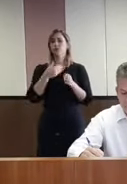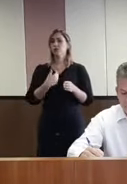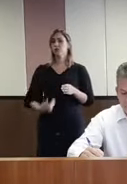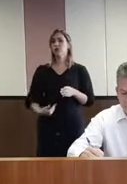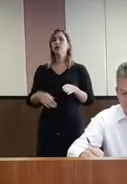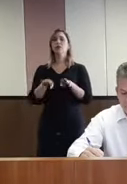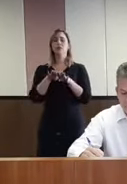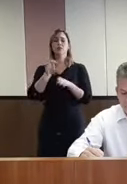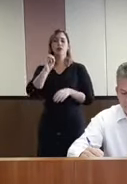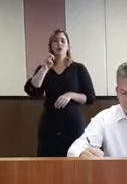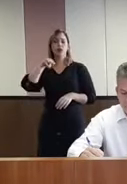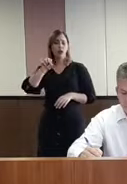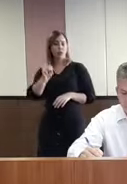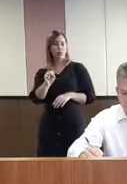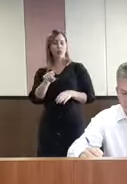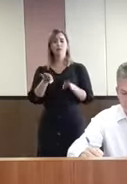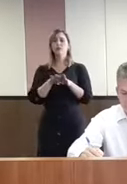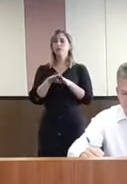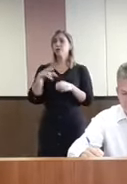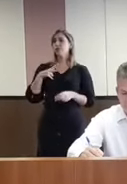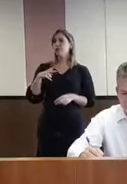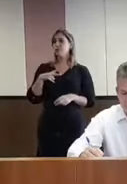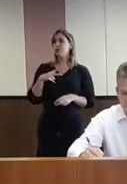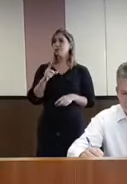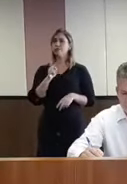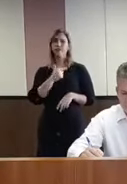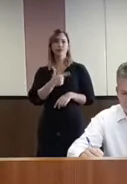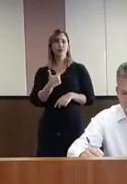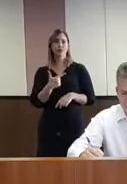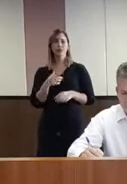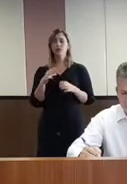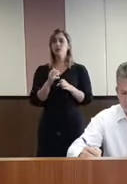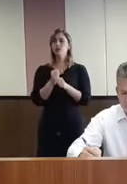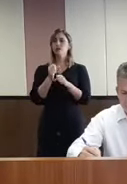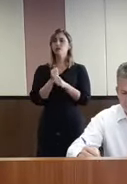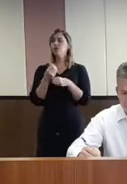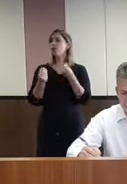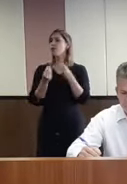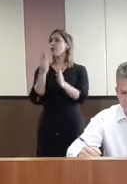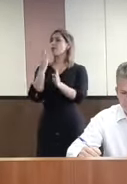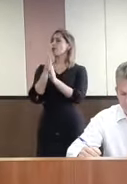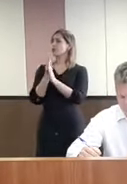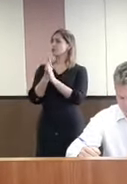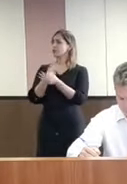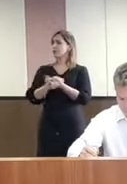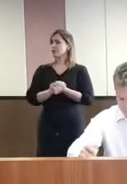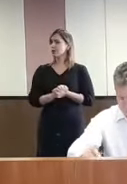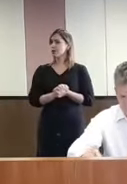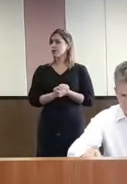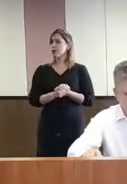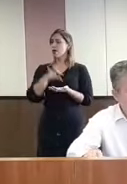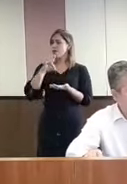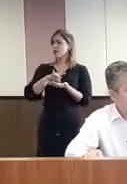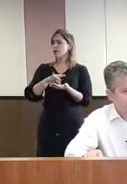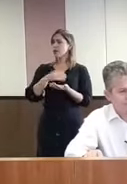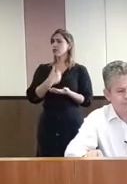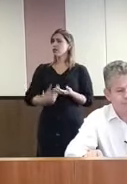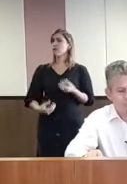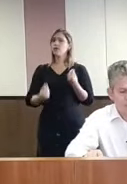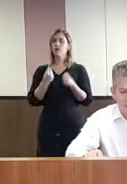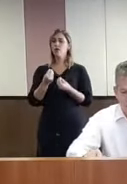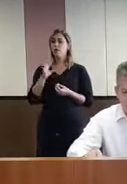Saúde? Até mesmo os números da rede particular não são arrolhados sequer como suspeitos nas listas oficiais do governo. Como